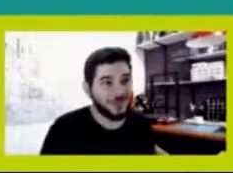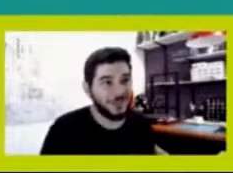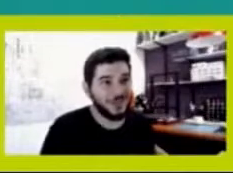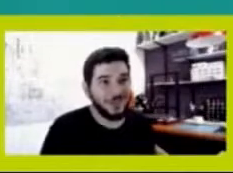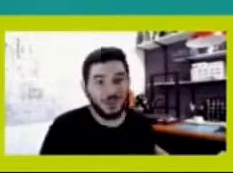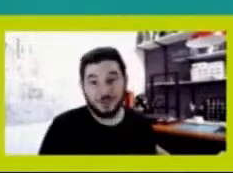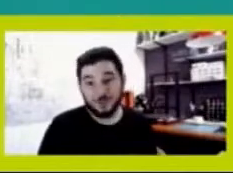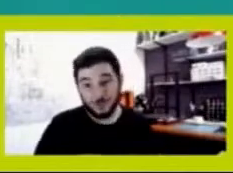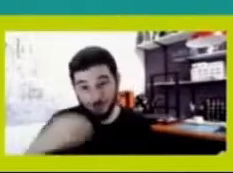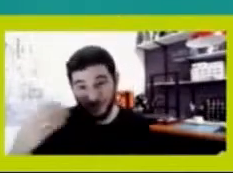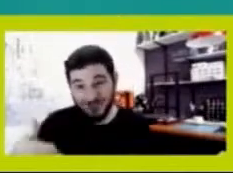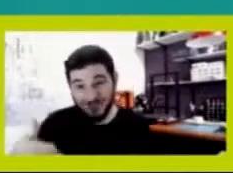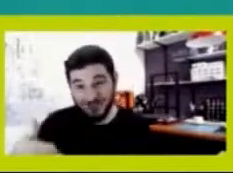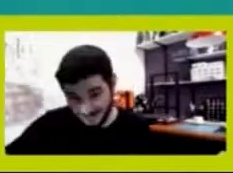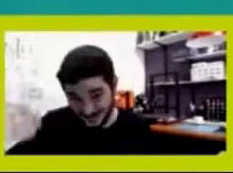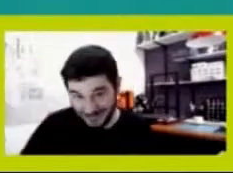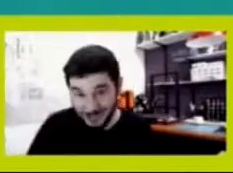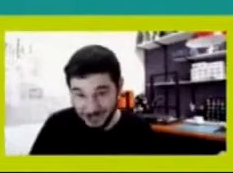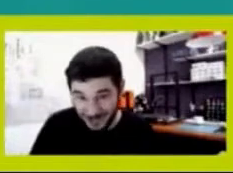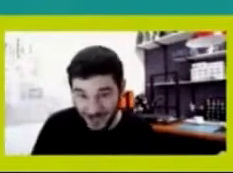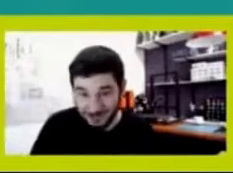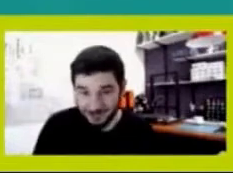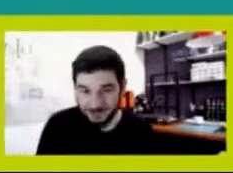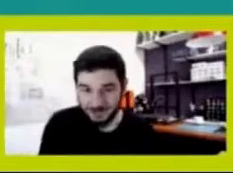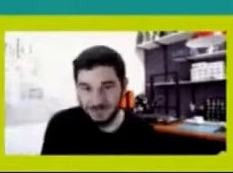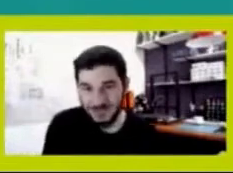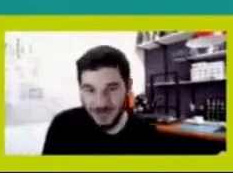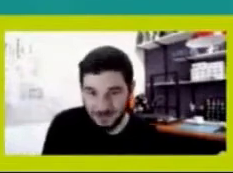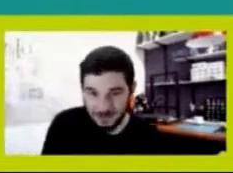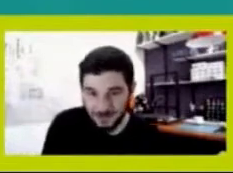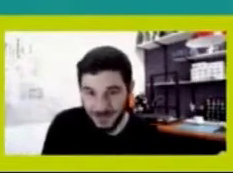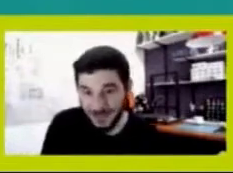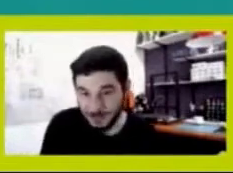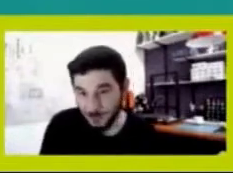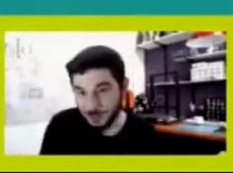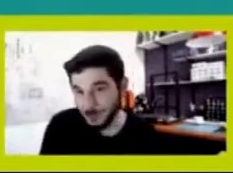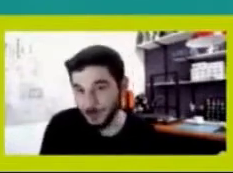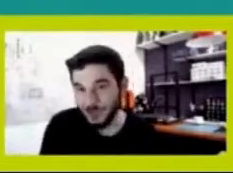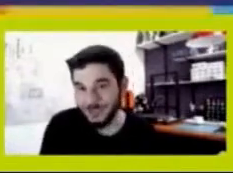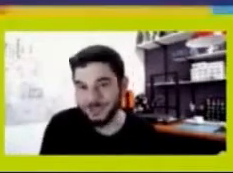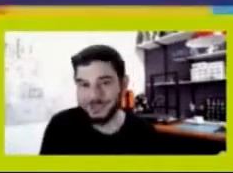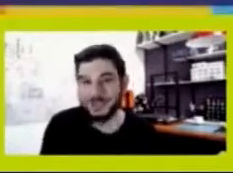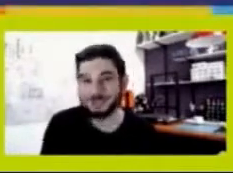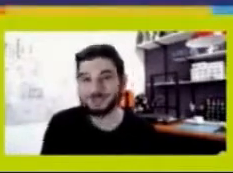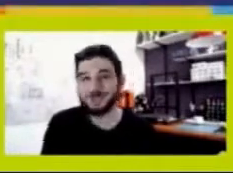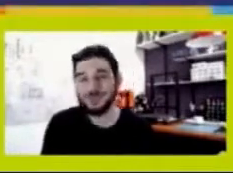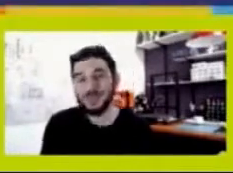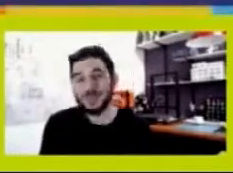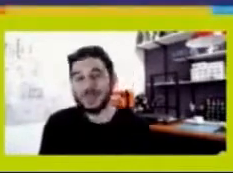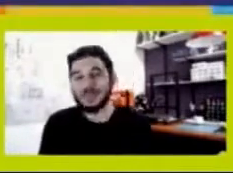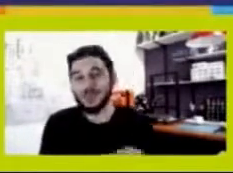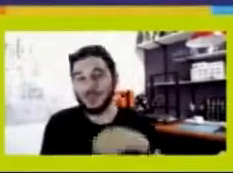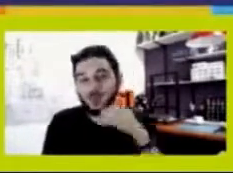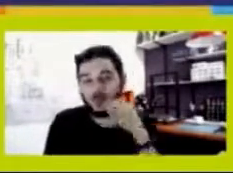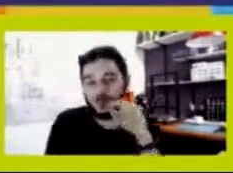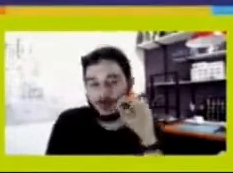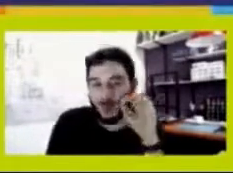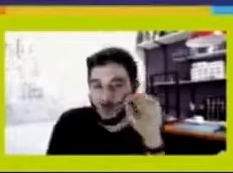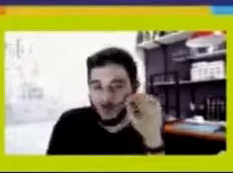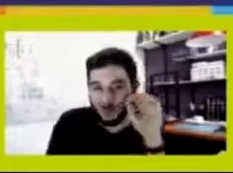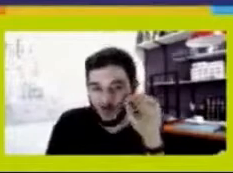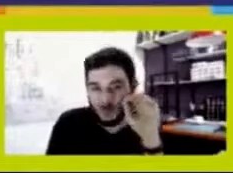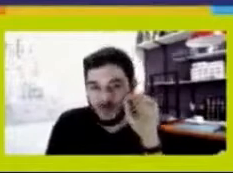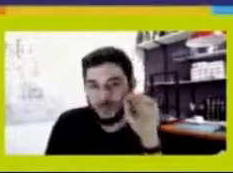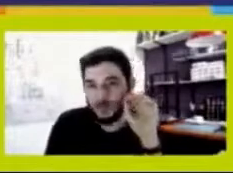tem notificação aqui. Você listar as respostas corretas, tá?